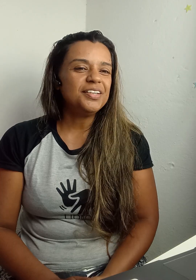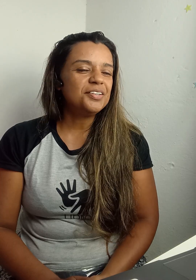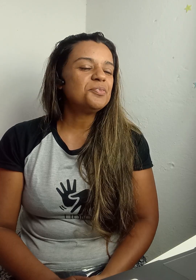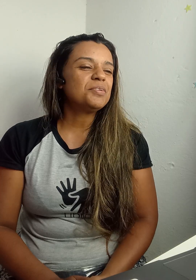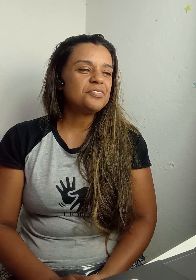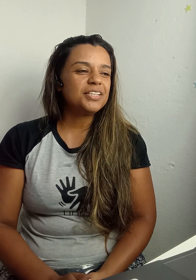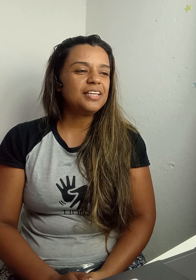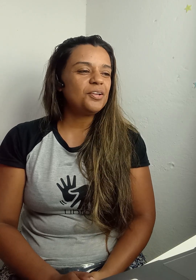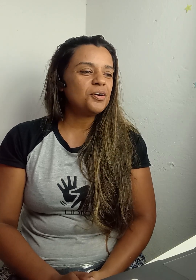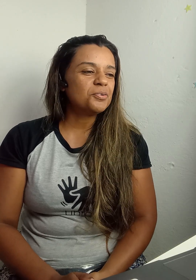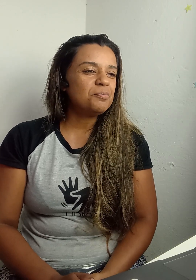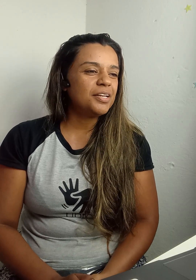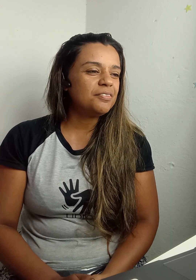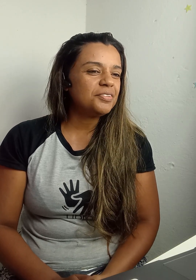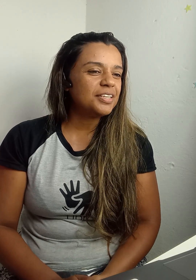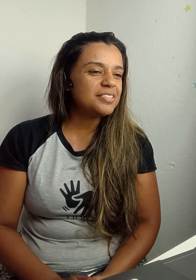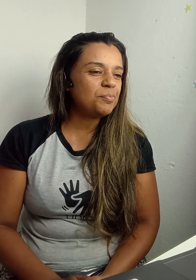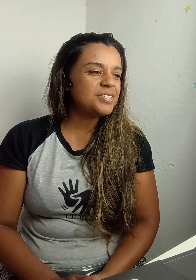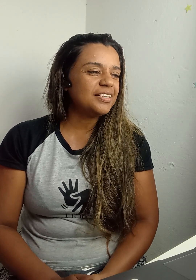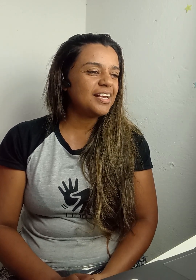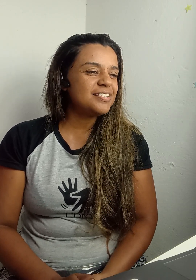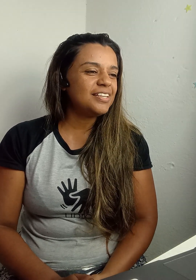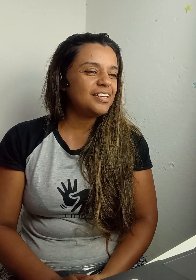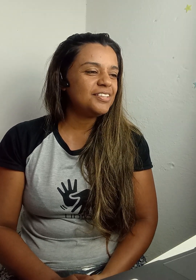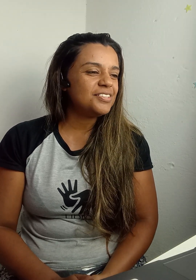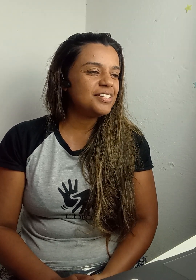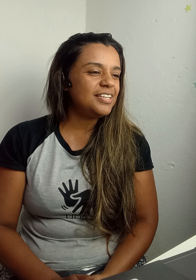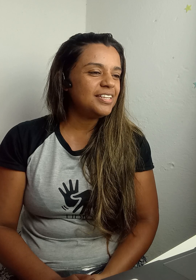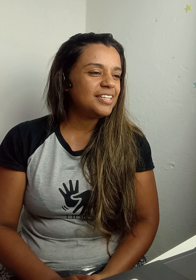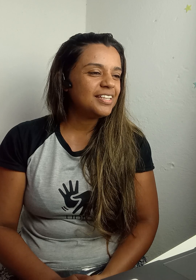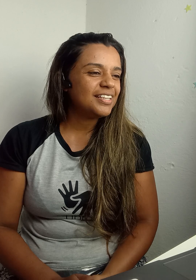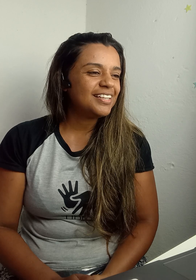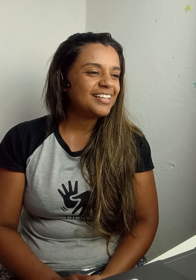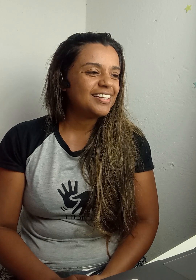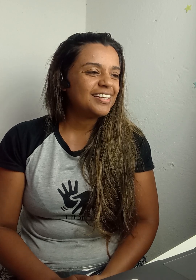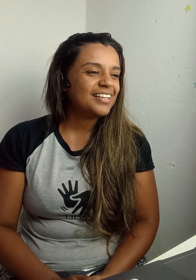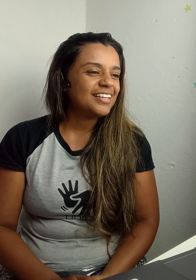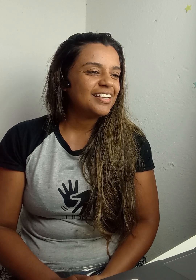Não, mas vai ter logo, em breve. Quer se apresentar, Zeni?